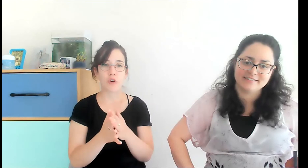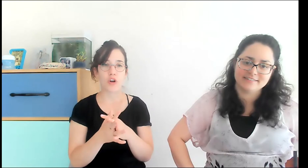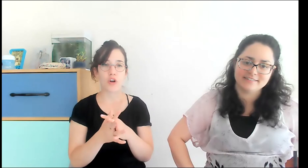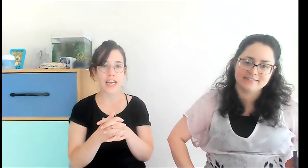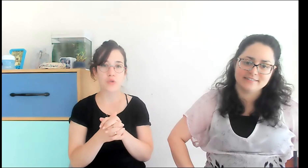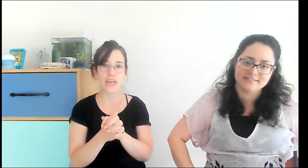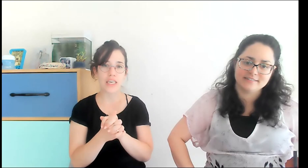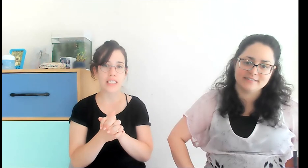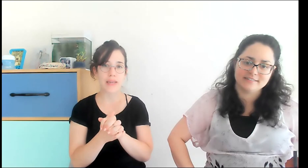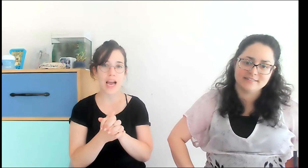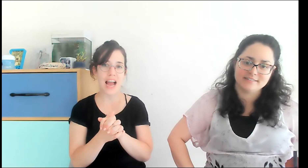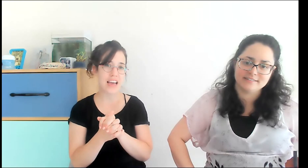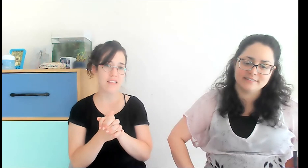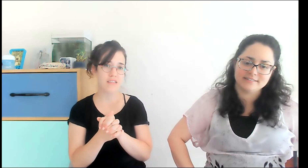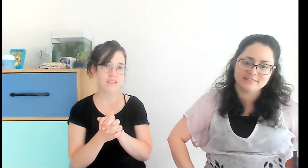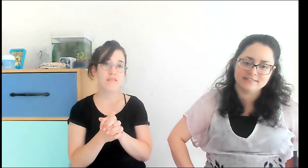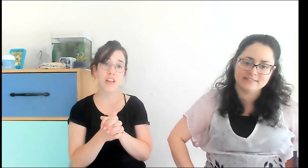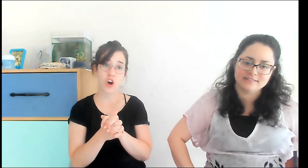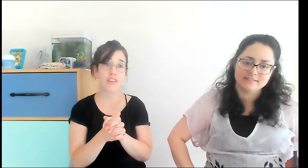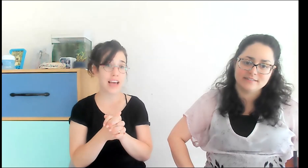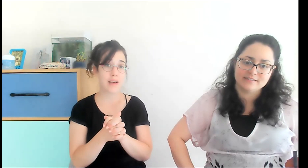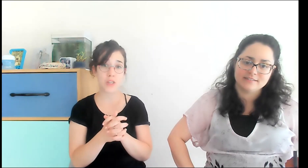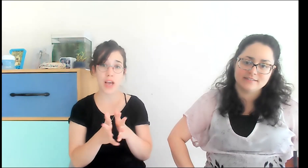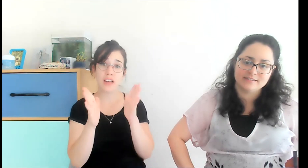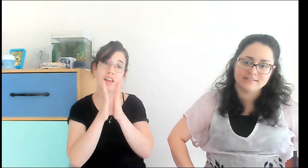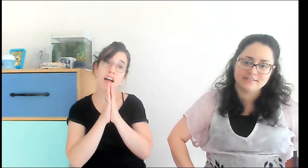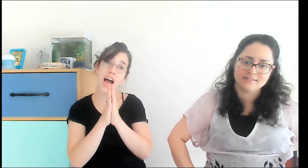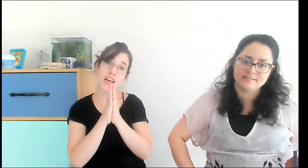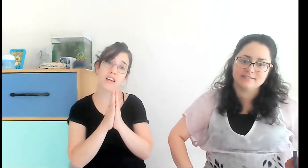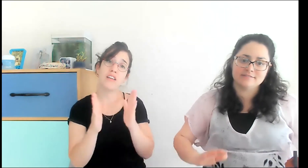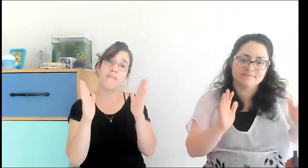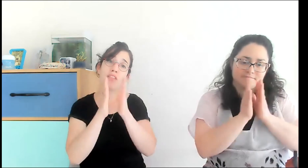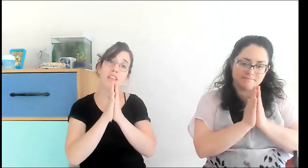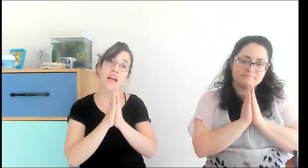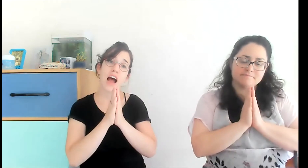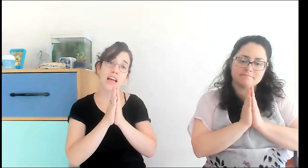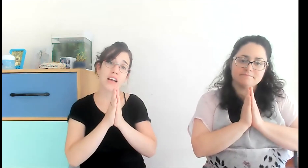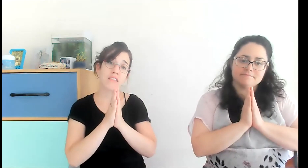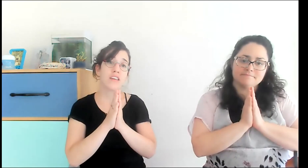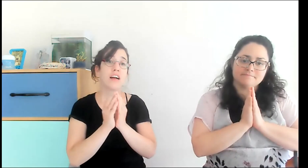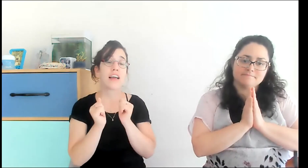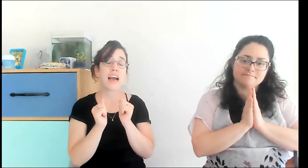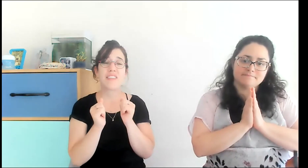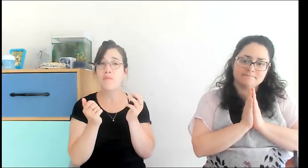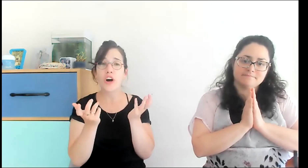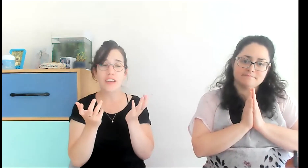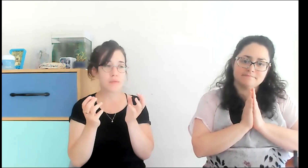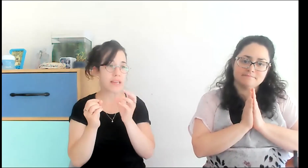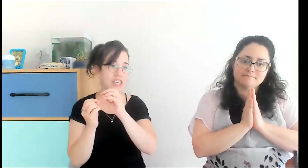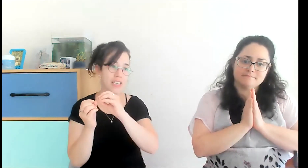יכולים לנחש אולי איך אני אסמן אנה? נכון, דליה, מצוין. אנה. אנה. אבל גם לא חייבים, בגלל שזה